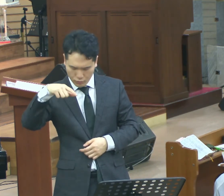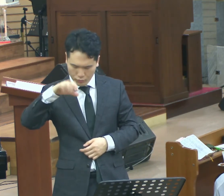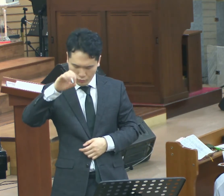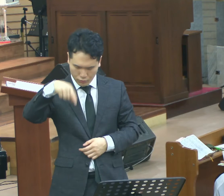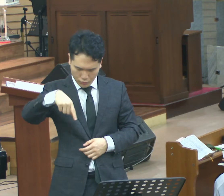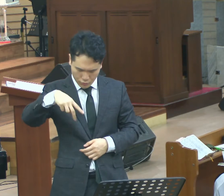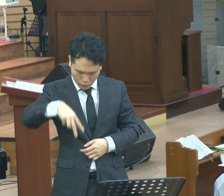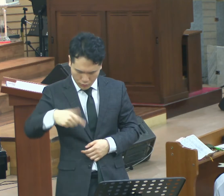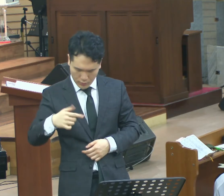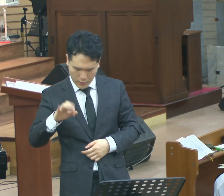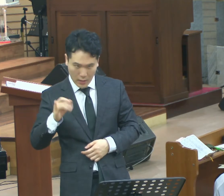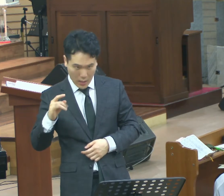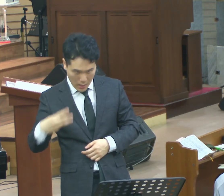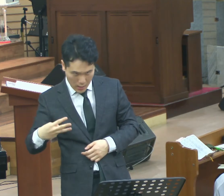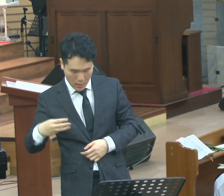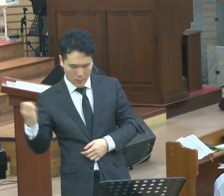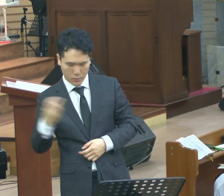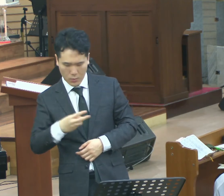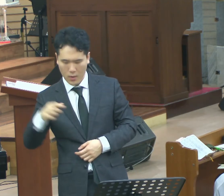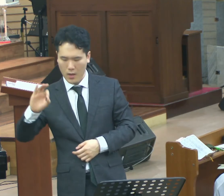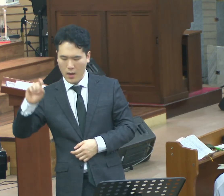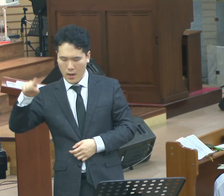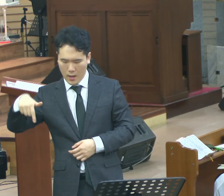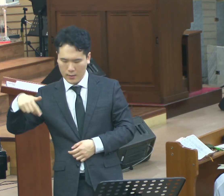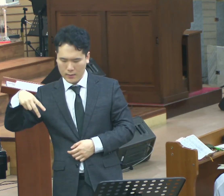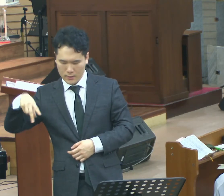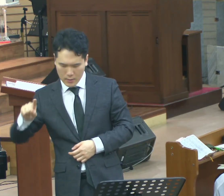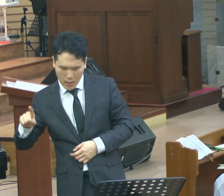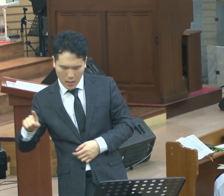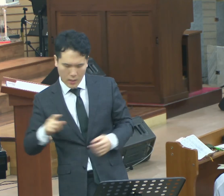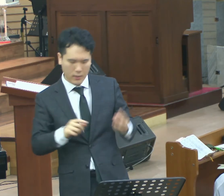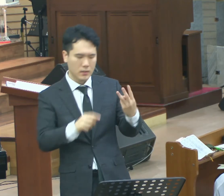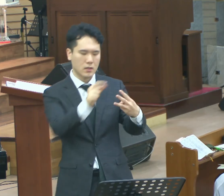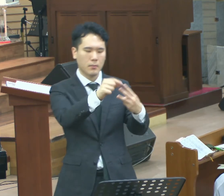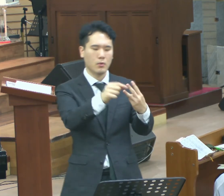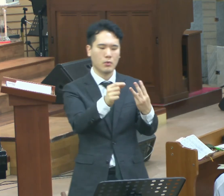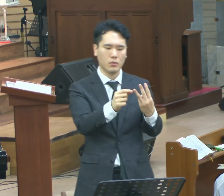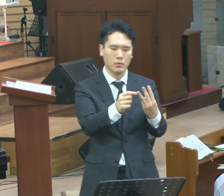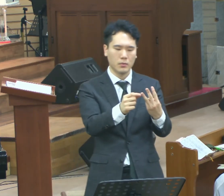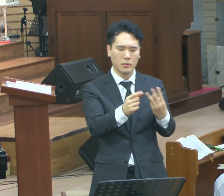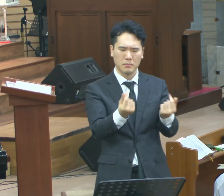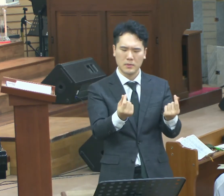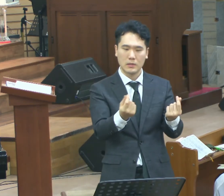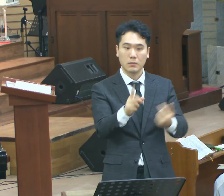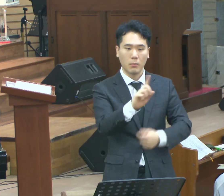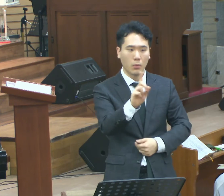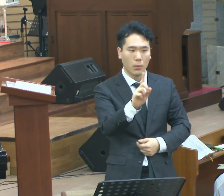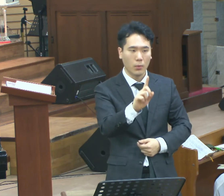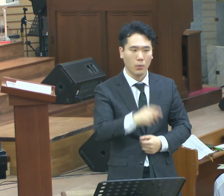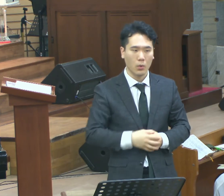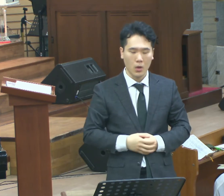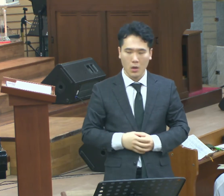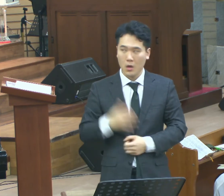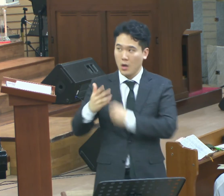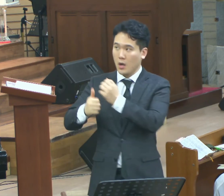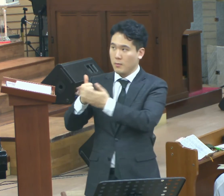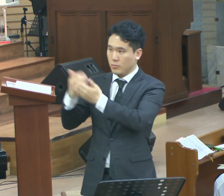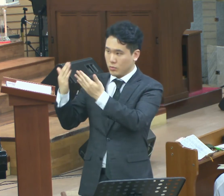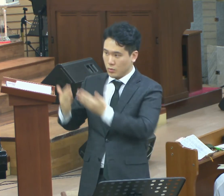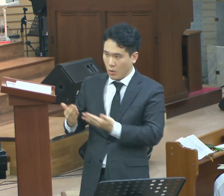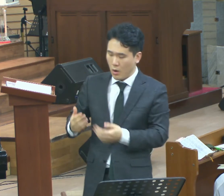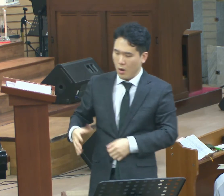현실을 유지하고 이것으로 제일 좋다 이런 사람들이 아니에요. 앞으로 나가고 계속 도전하고 뭔가 움직이는 그